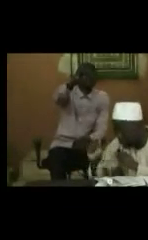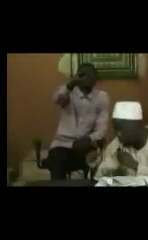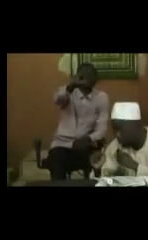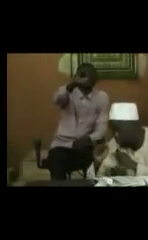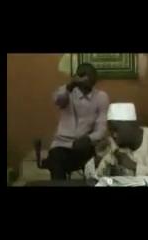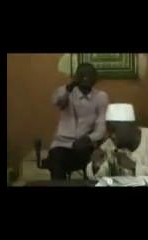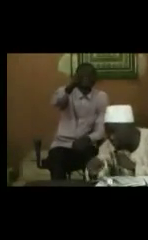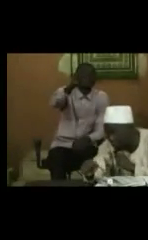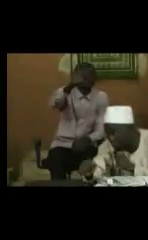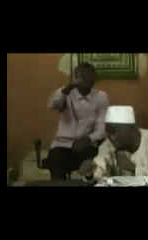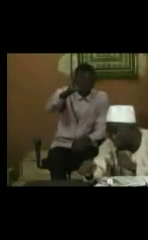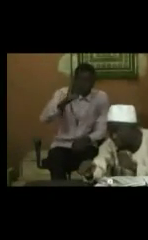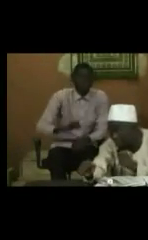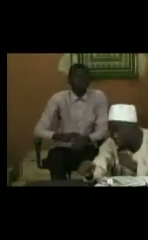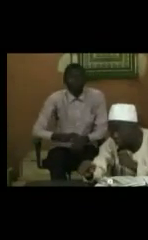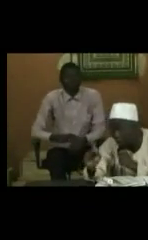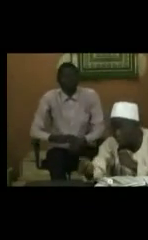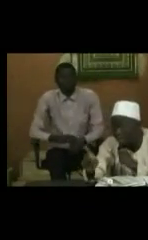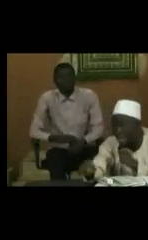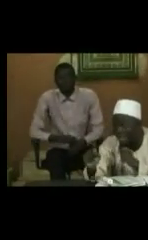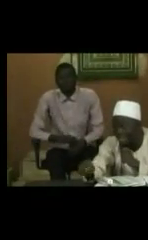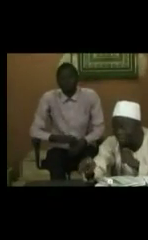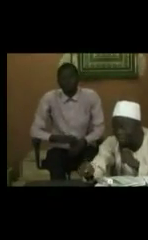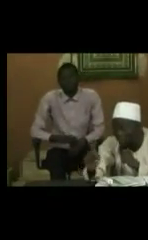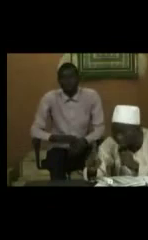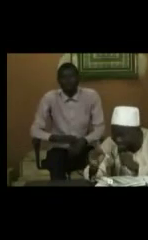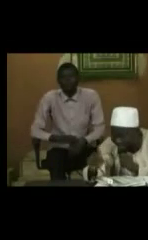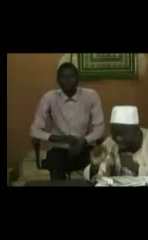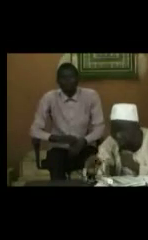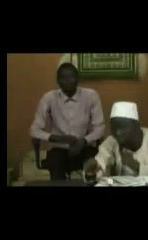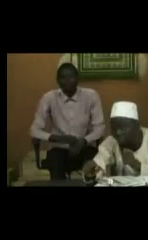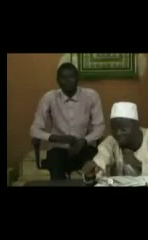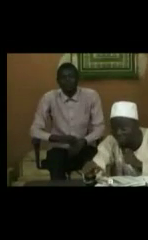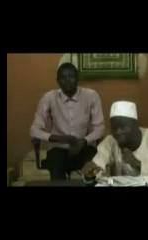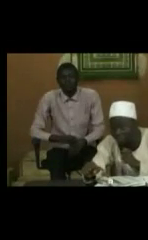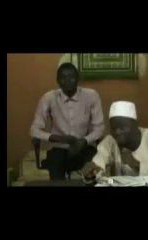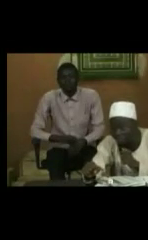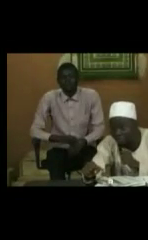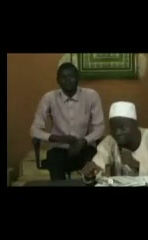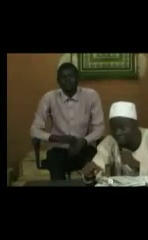kòkò ọ̀hún wáyà kìnìún wọ́gbẹ́ ti di kìnìún